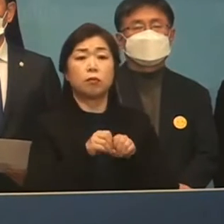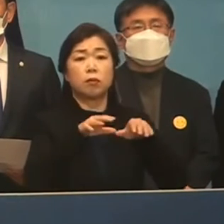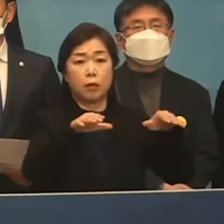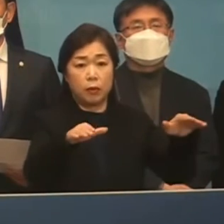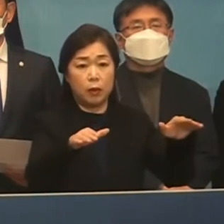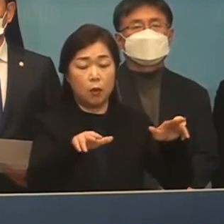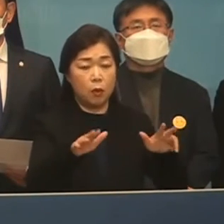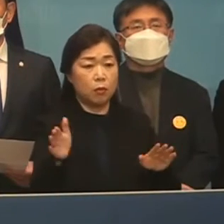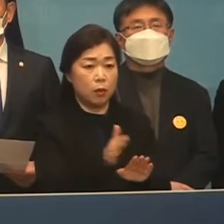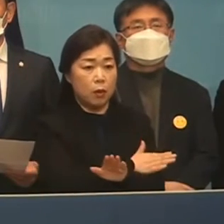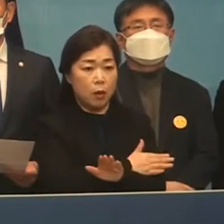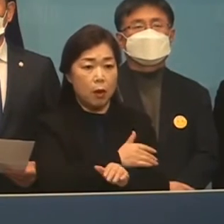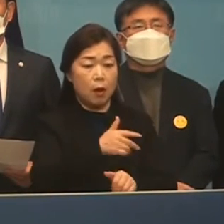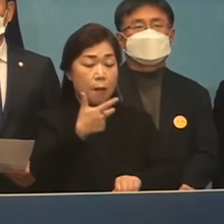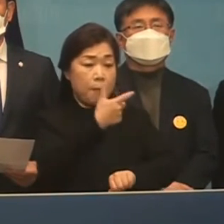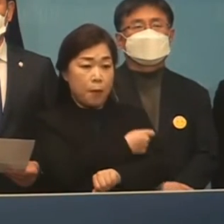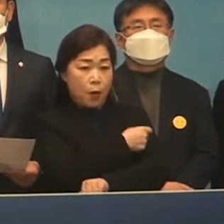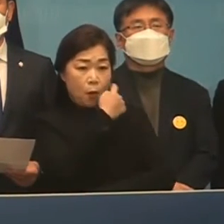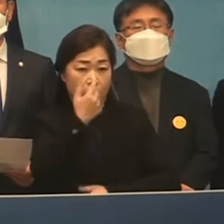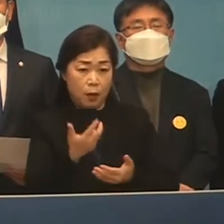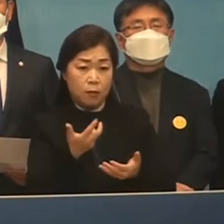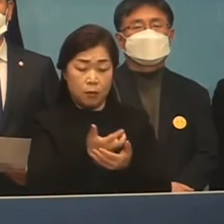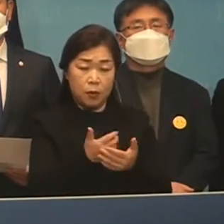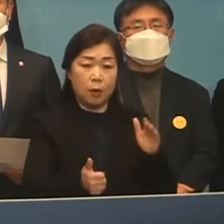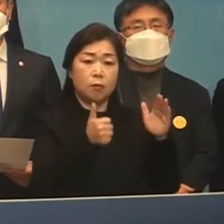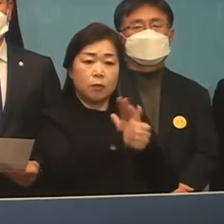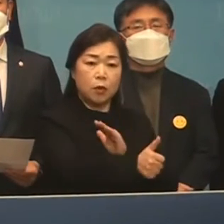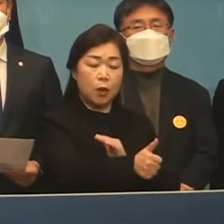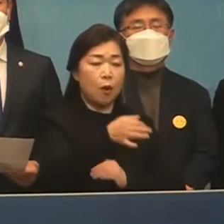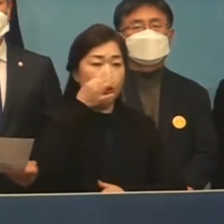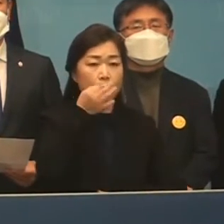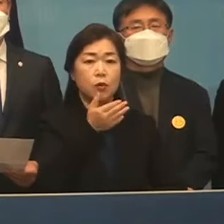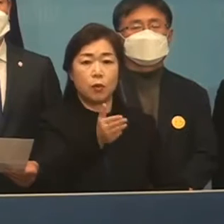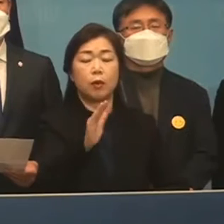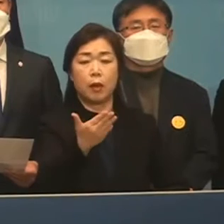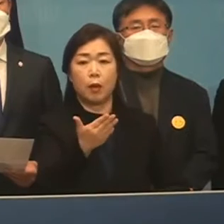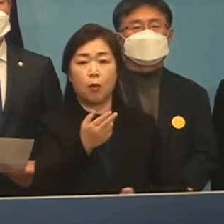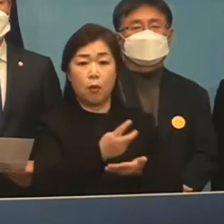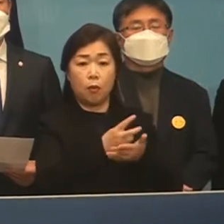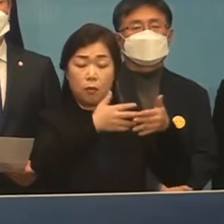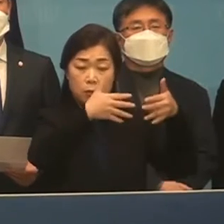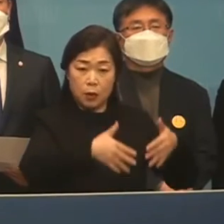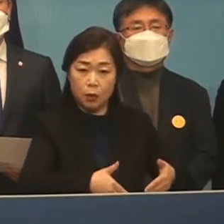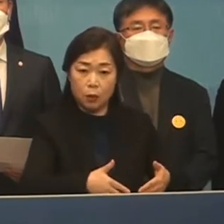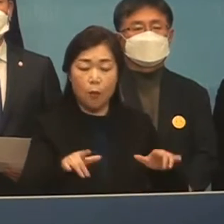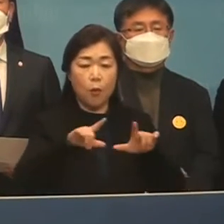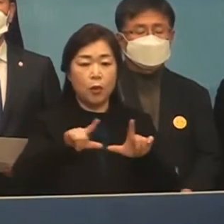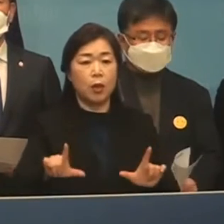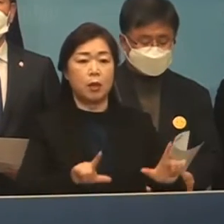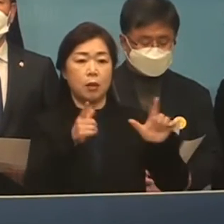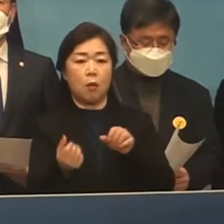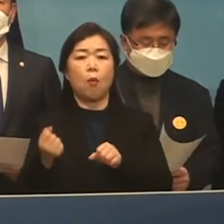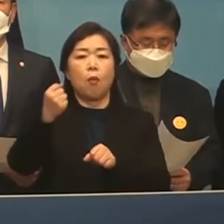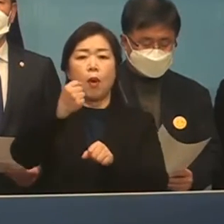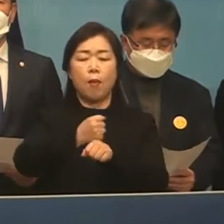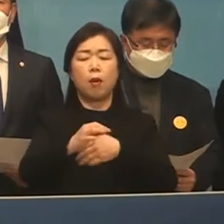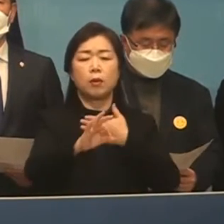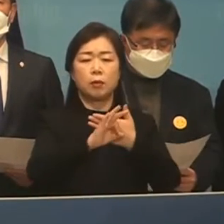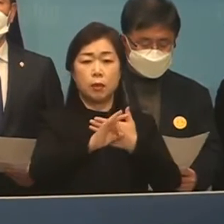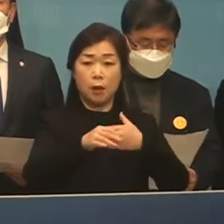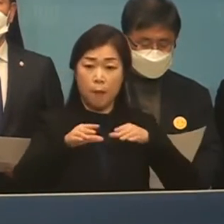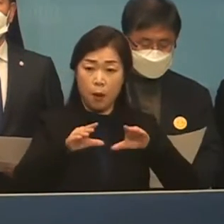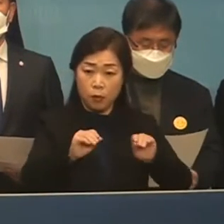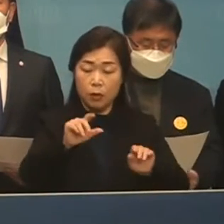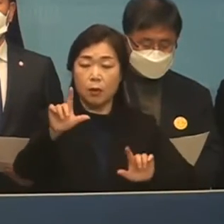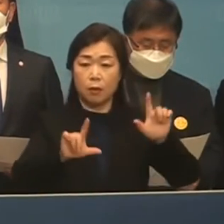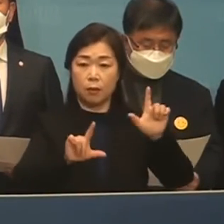오늘부터 방역 패스가 본격적으로 시행되고 그리고 단계적 일상 회복도 잠시 멈출 수밖에 없는